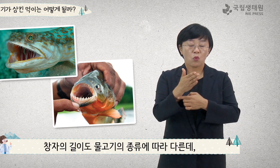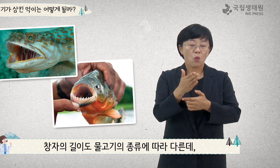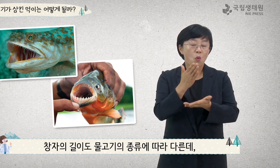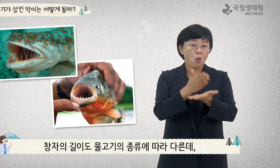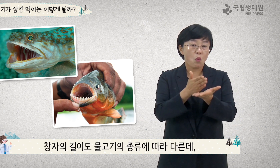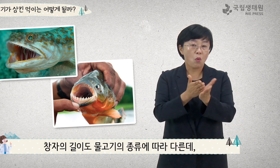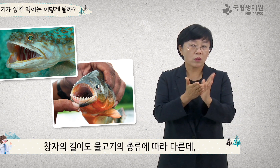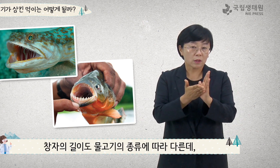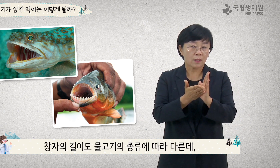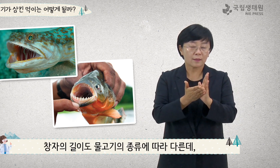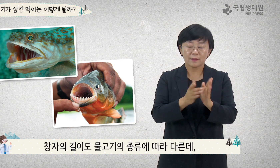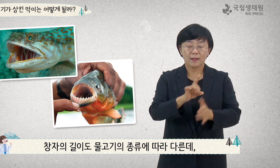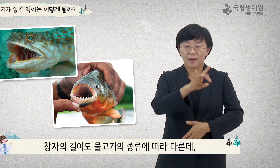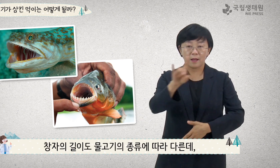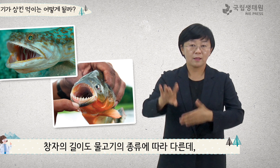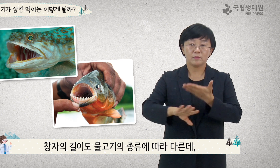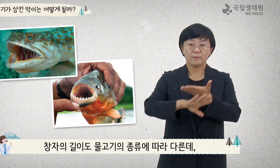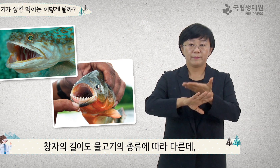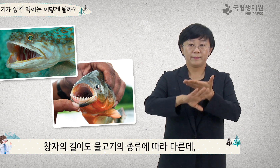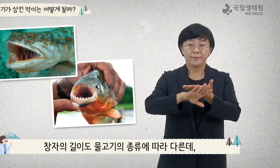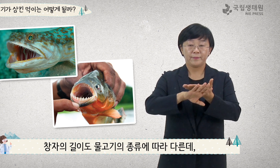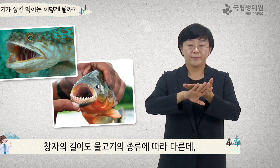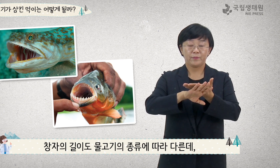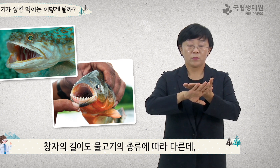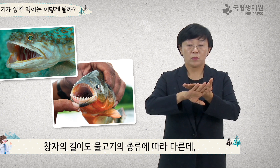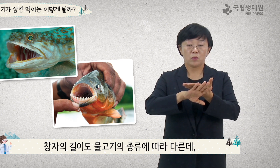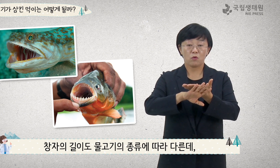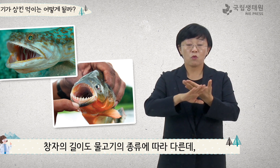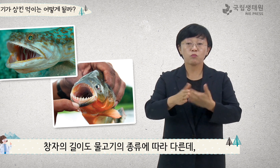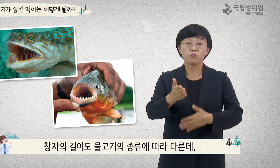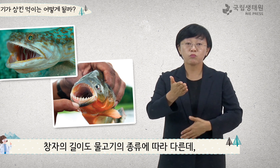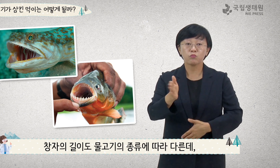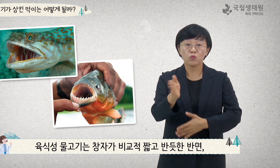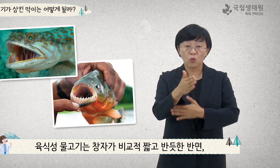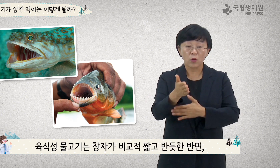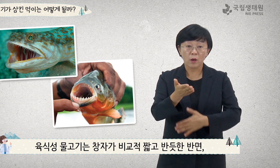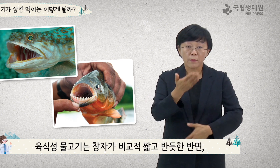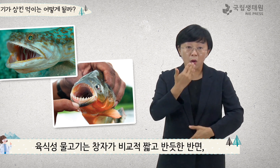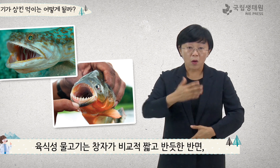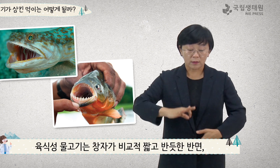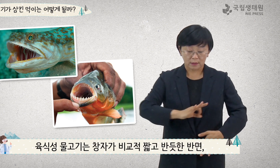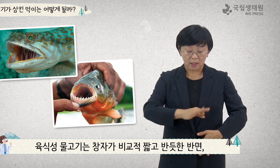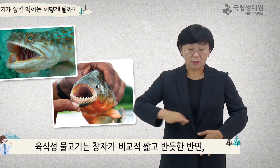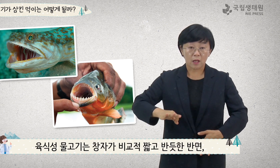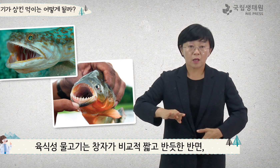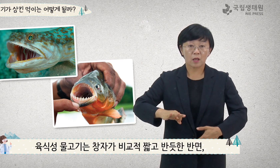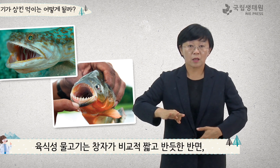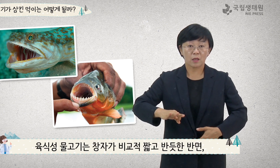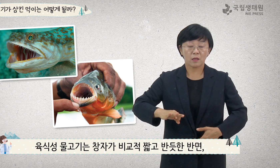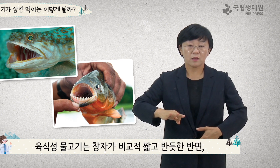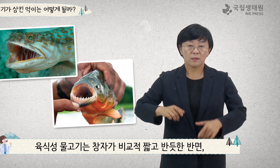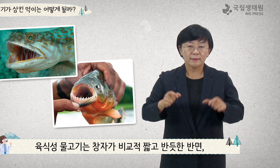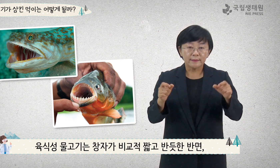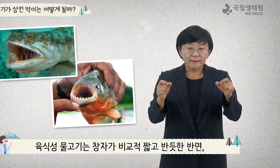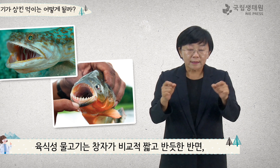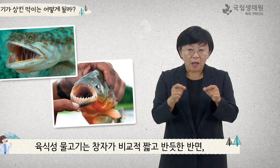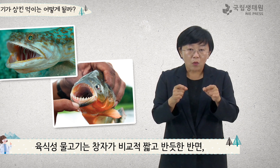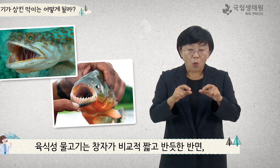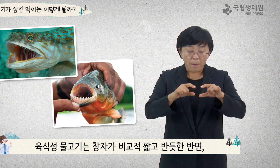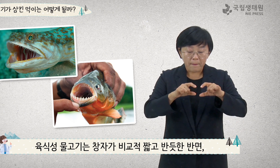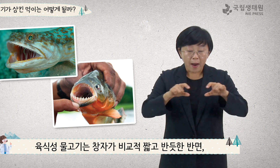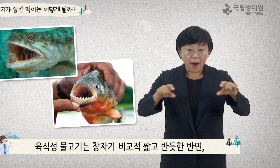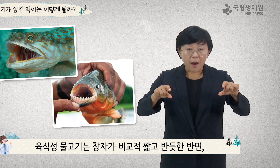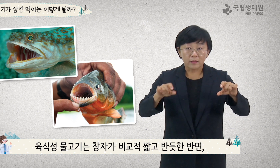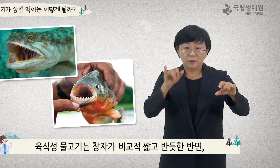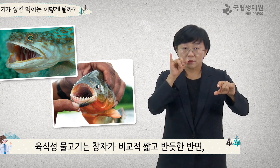물고기의 종류에 따라 다른데 육식성 물고기는 창자가